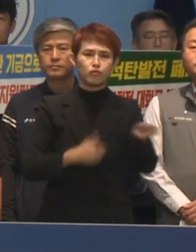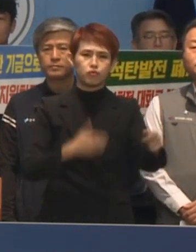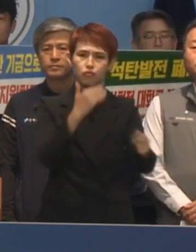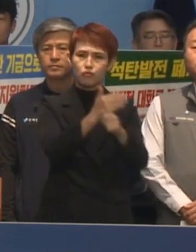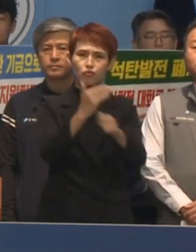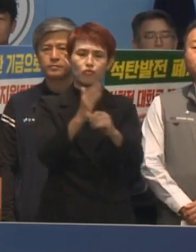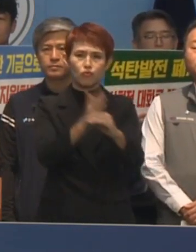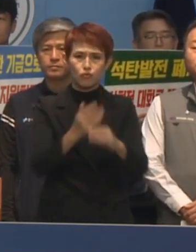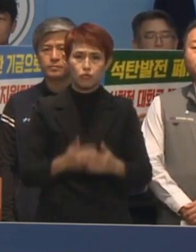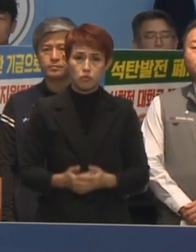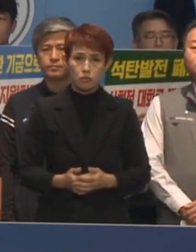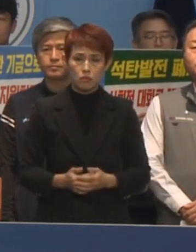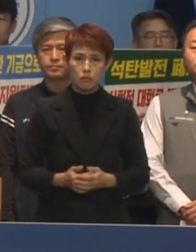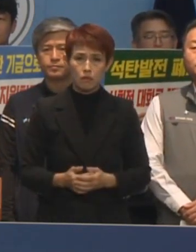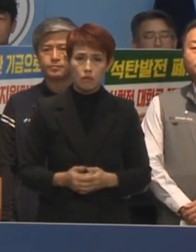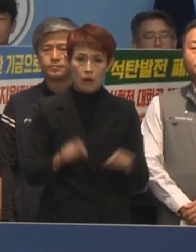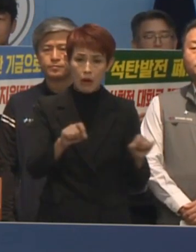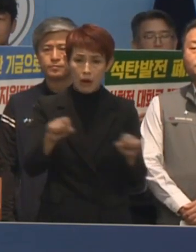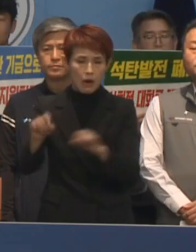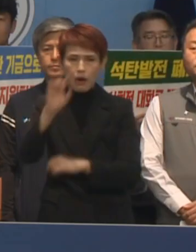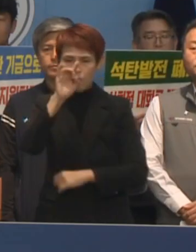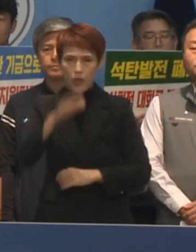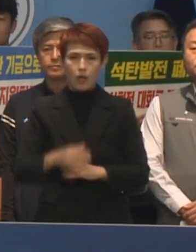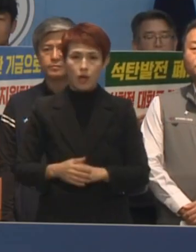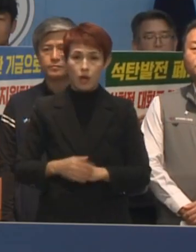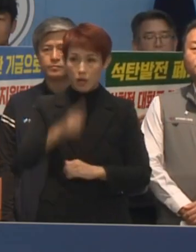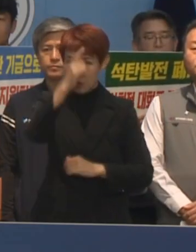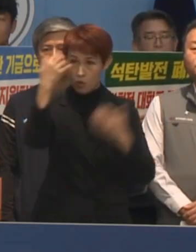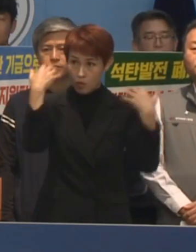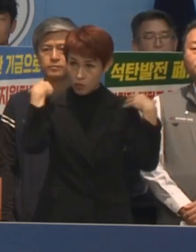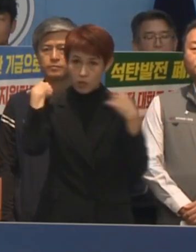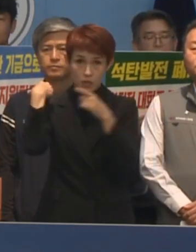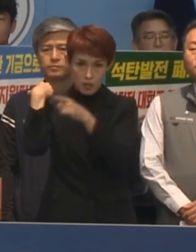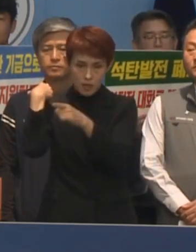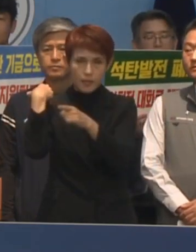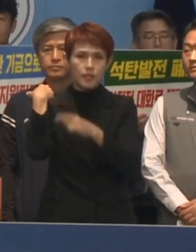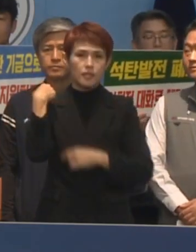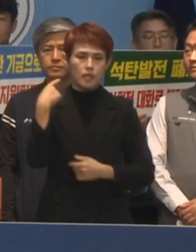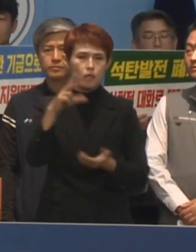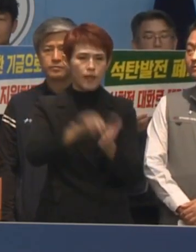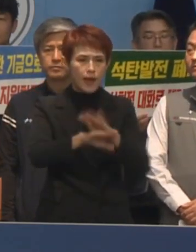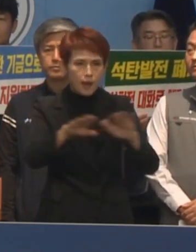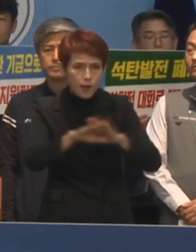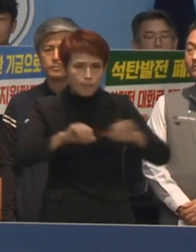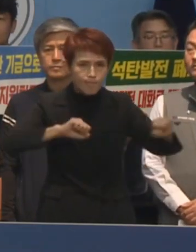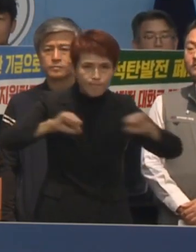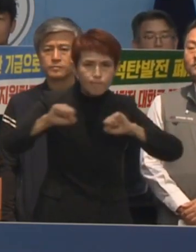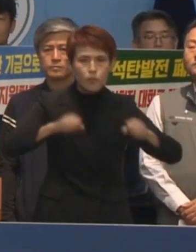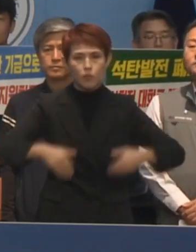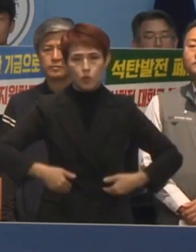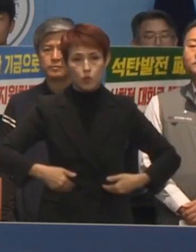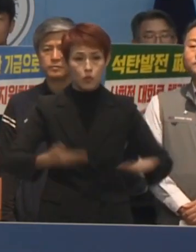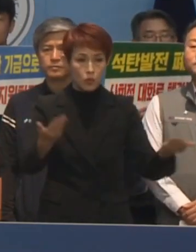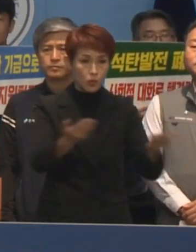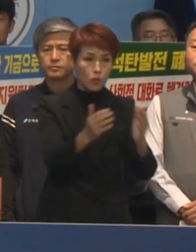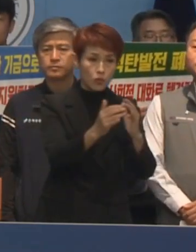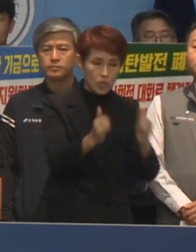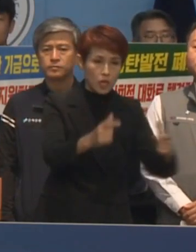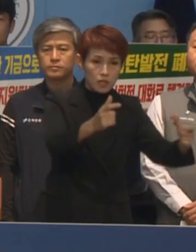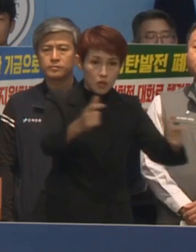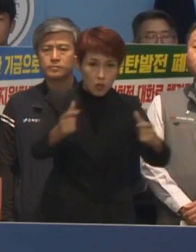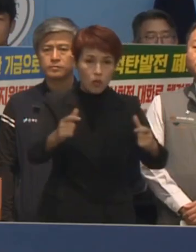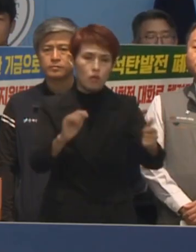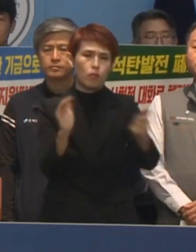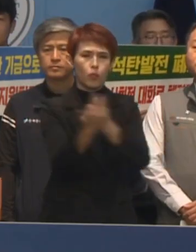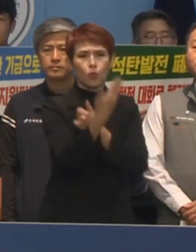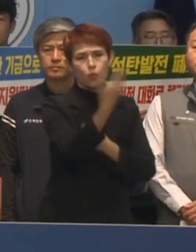수 없습니다. 이제는 국가가 적극적이고 선제적인 대책을 마련해 노동자와 지역사회를